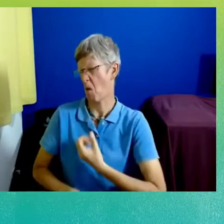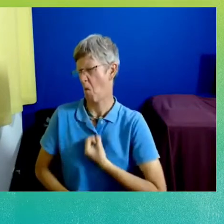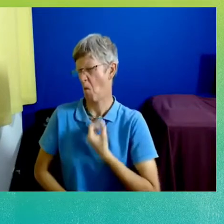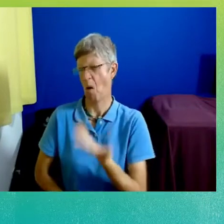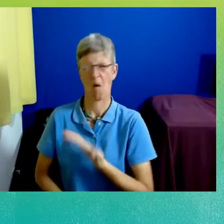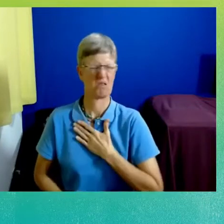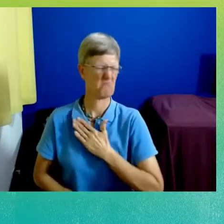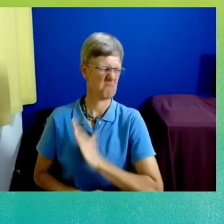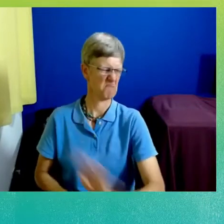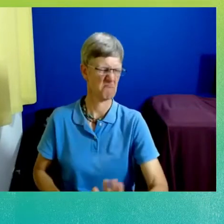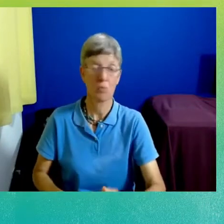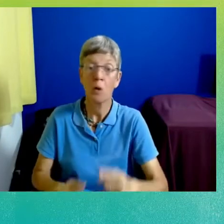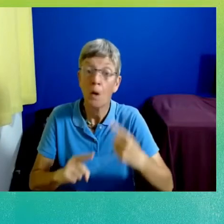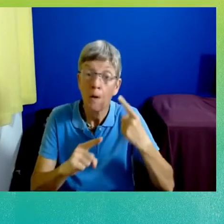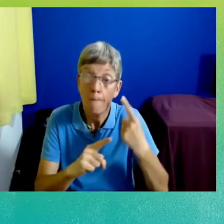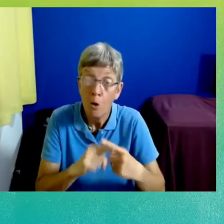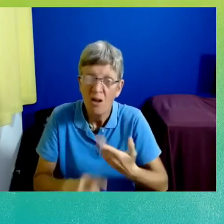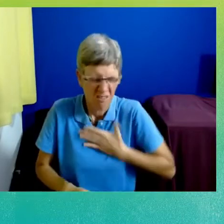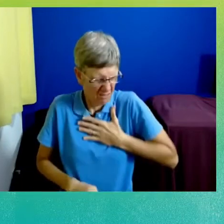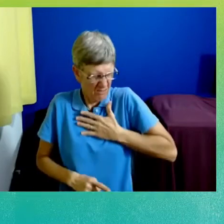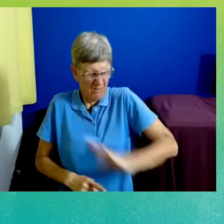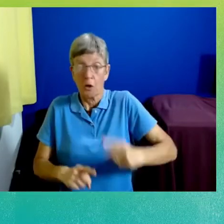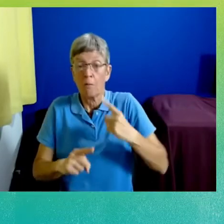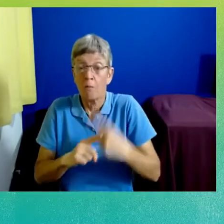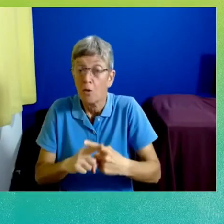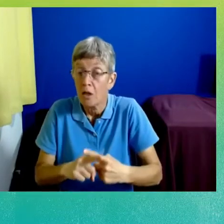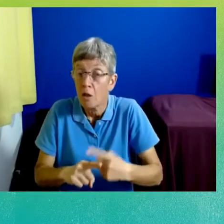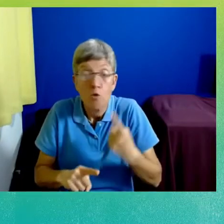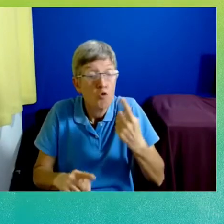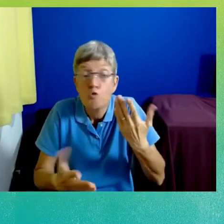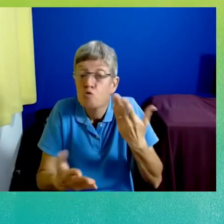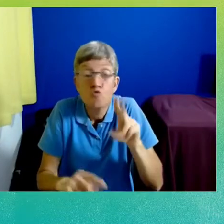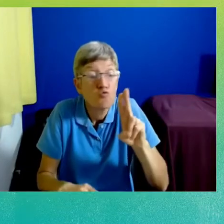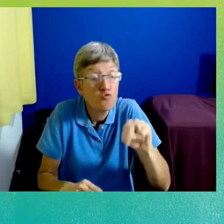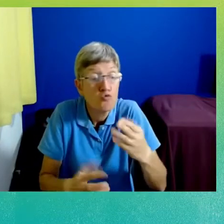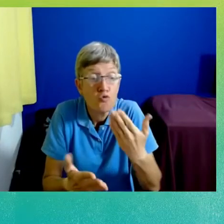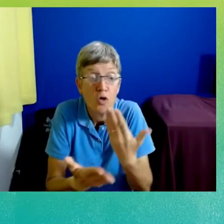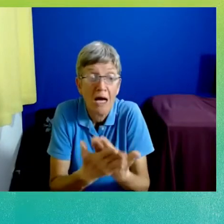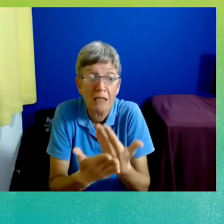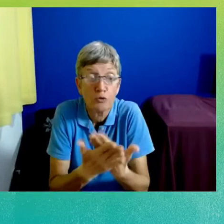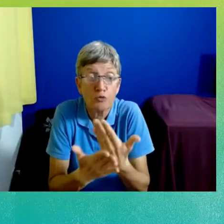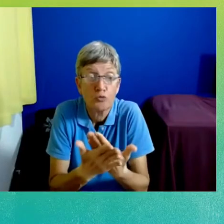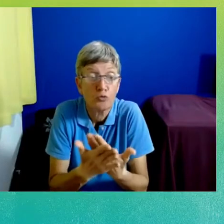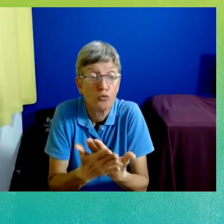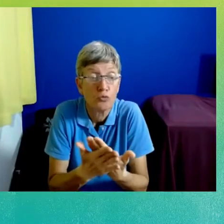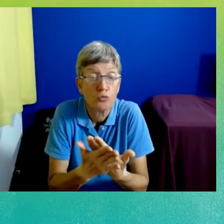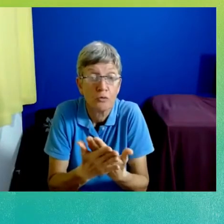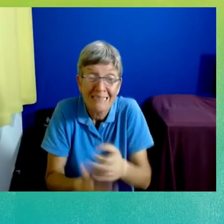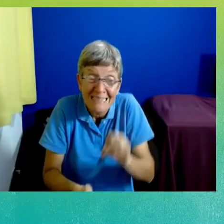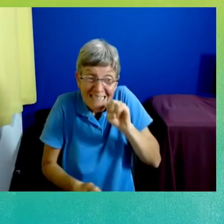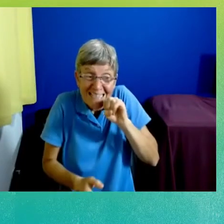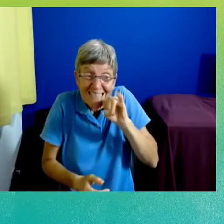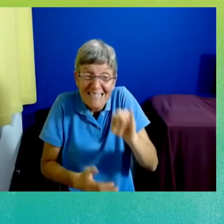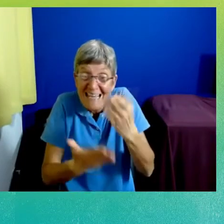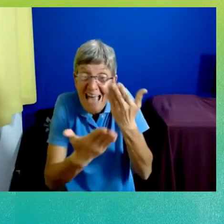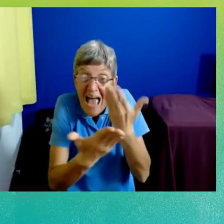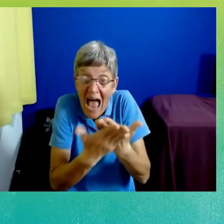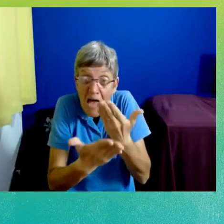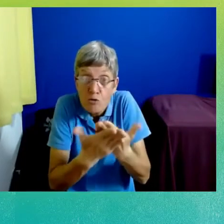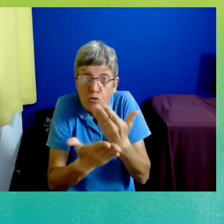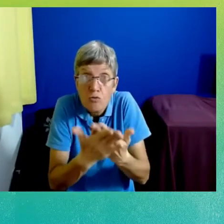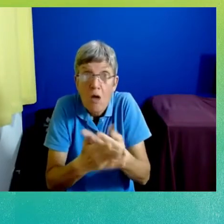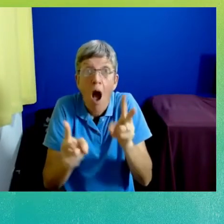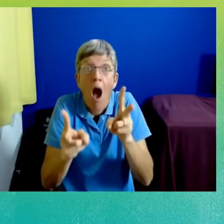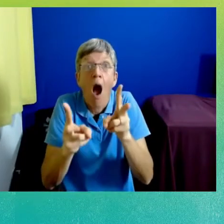que ele também pode fazer. Mas às vezes a pessoa vai dizer: eu não gosto, não gosto, não gosto disso, não gosto de